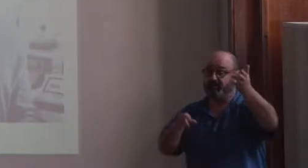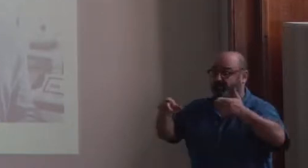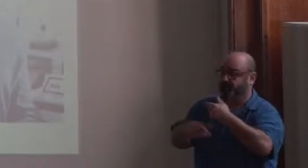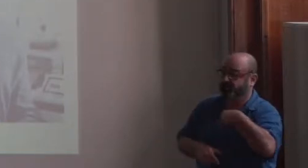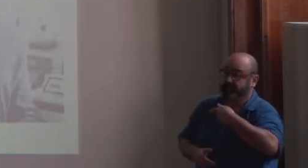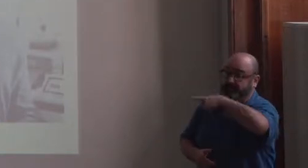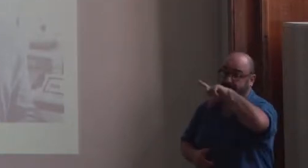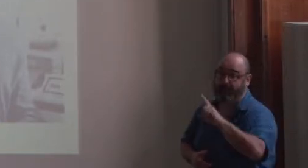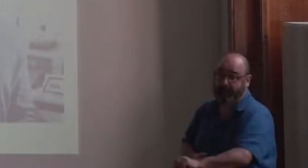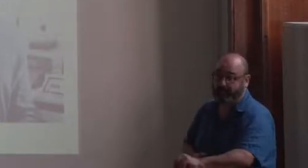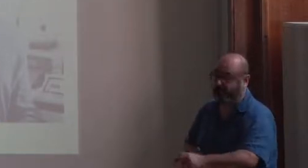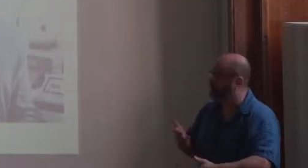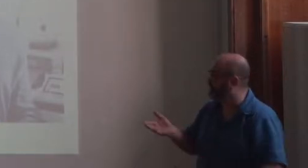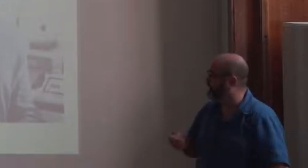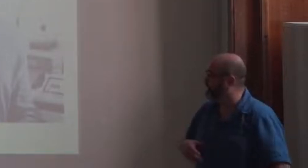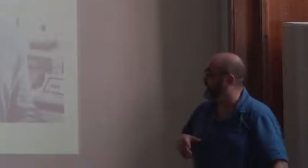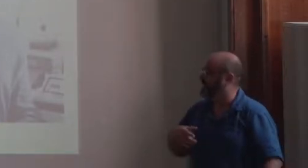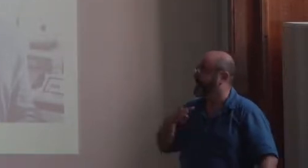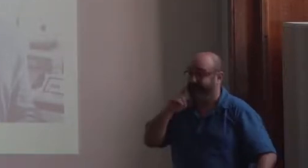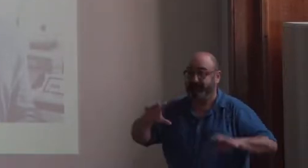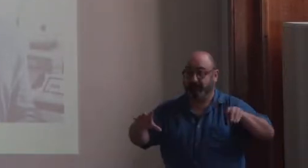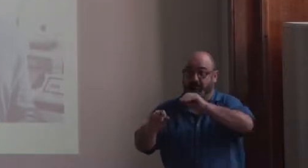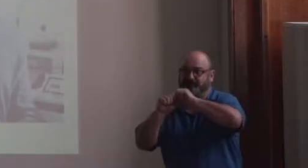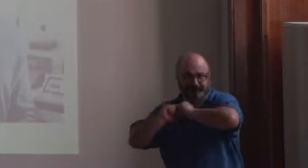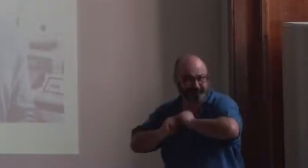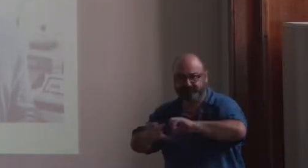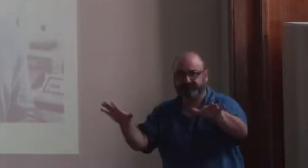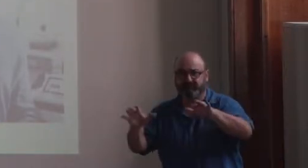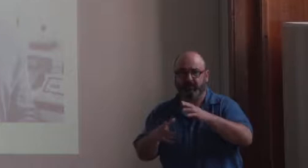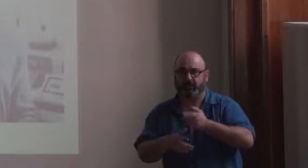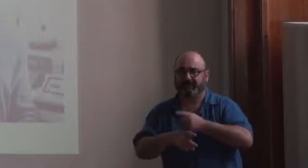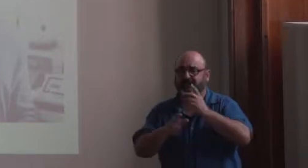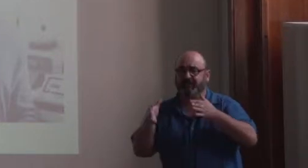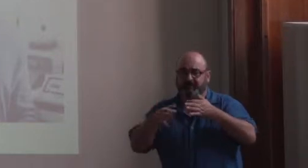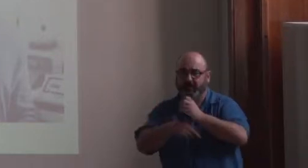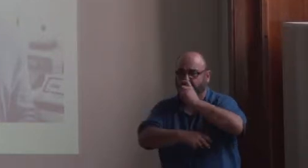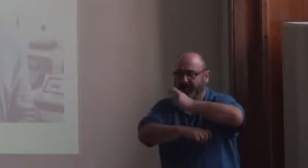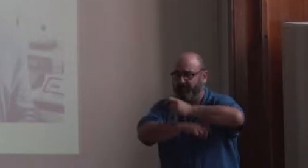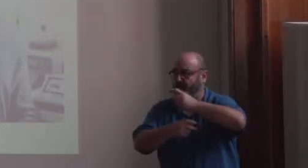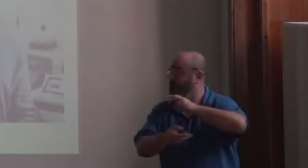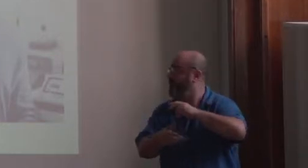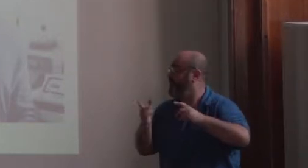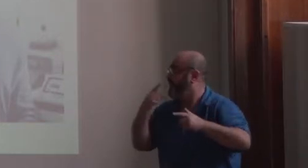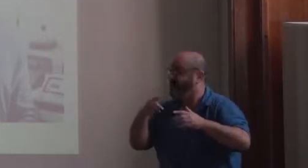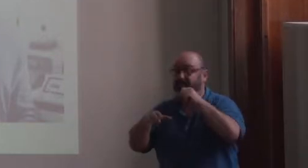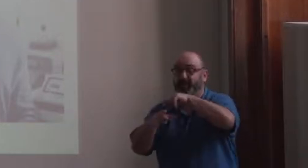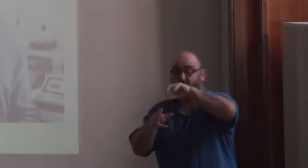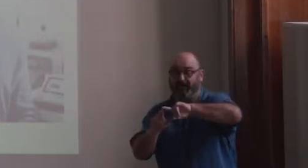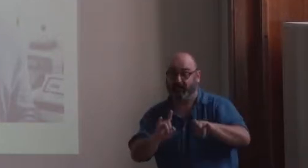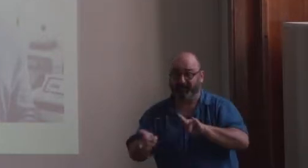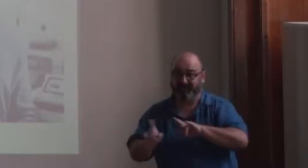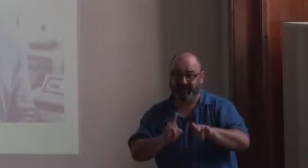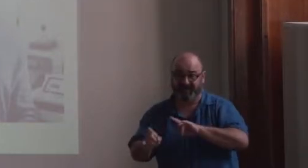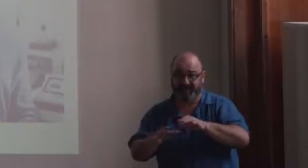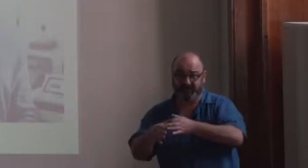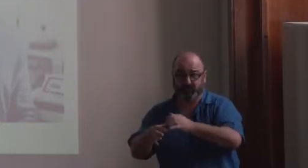Chine. Mais par contre, ça permet à tout le monde de commencer à utiliser MicroPython sur des puces qui, en plus, ont le Wi-Fi intégré. Et du